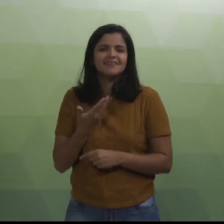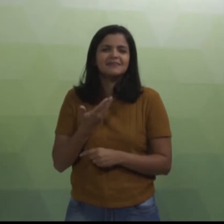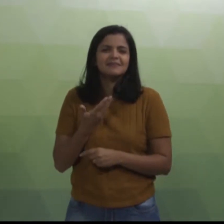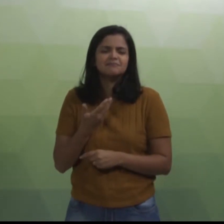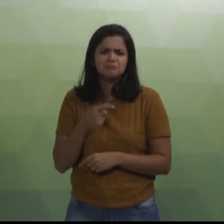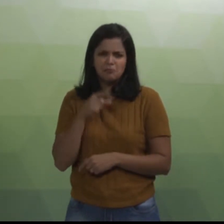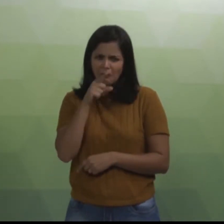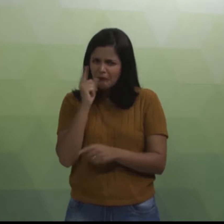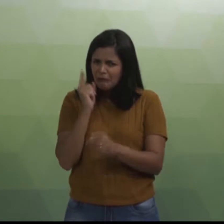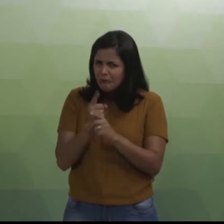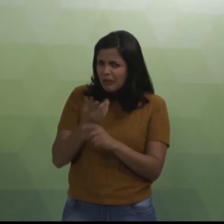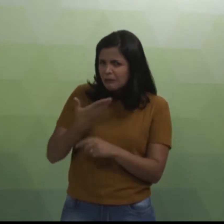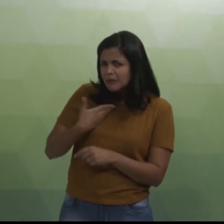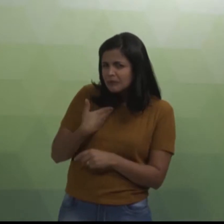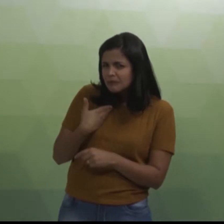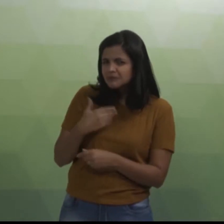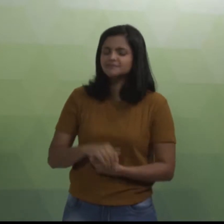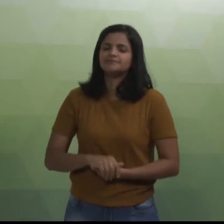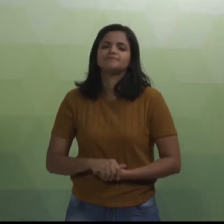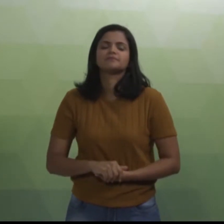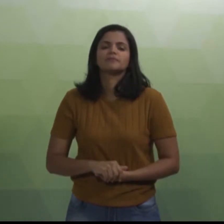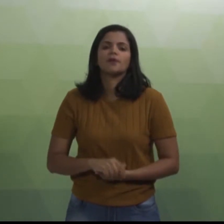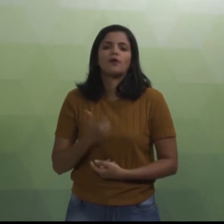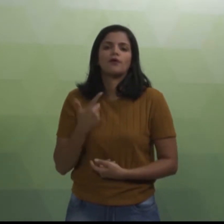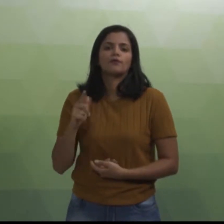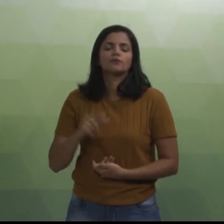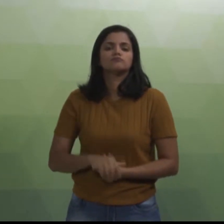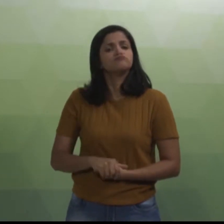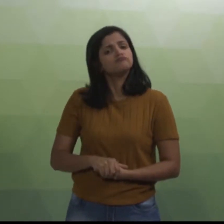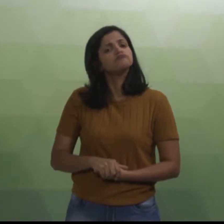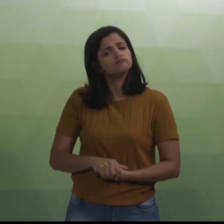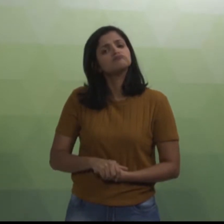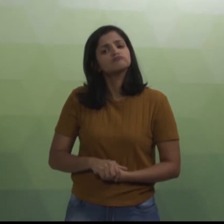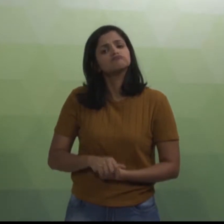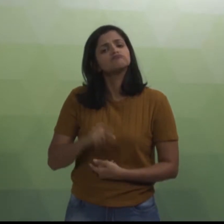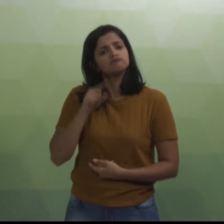Você encontrou seu amigo? Ah, você encontrou seu amigo.